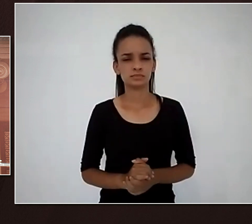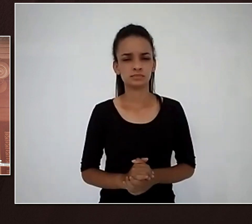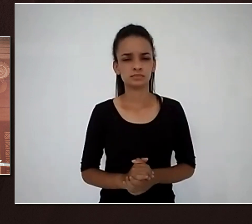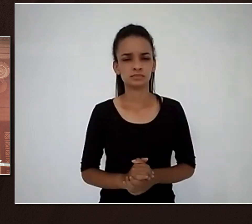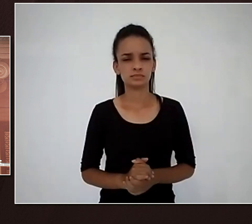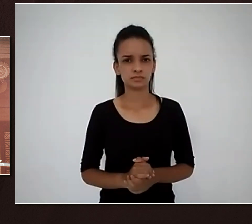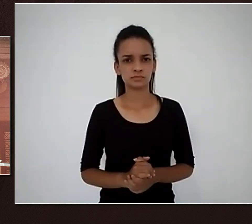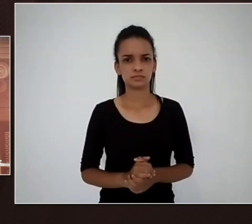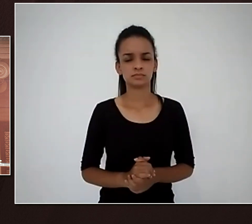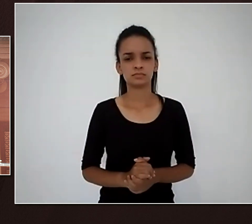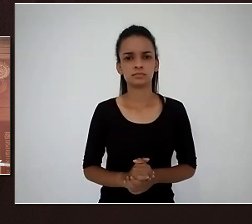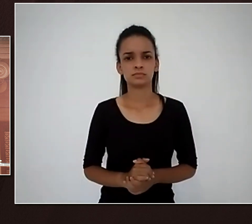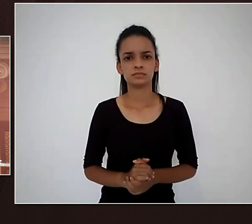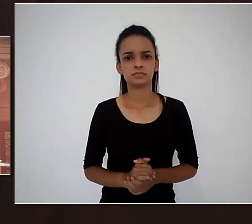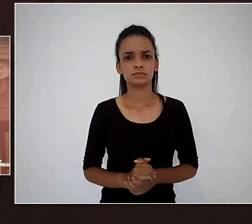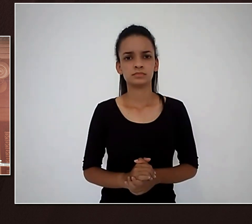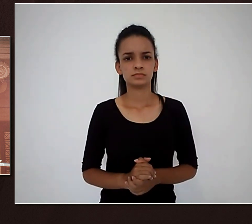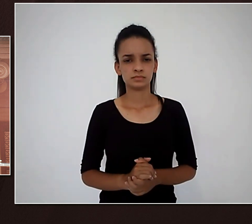Colossenses 2:22-23,